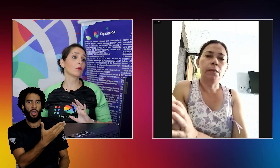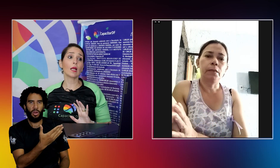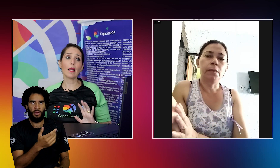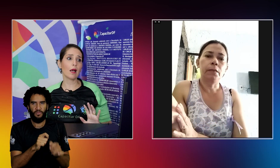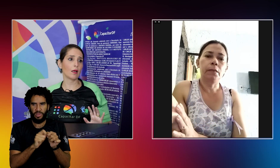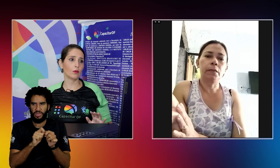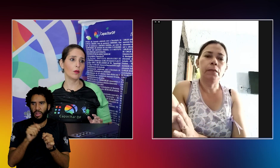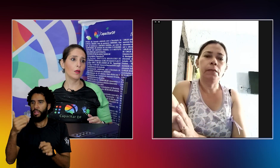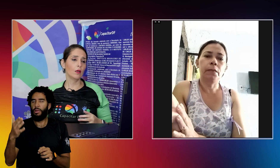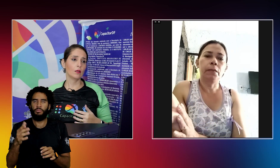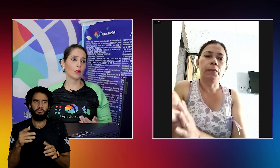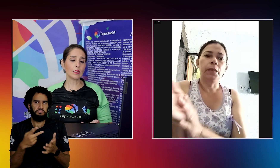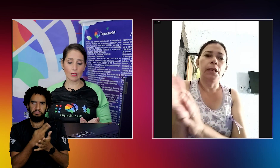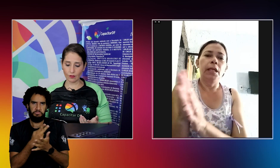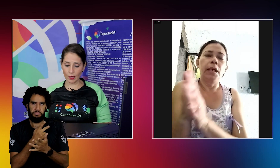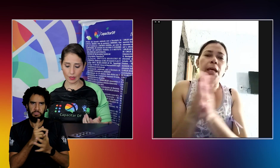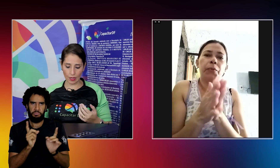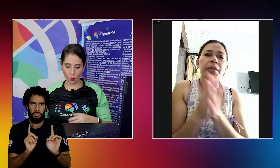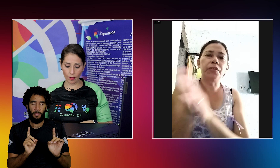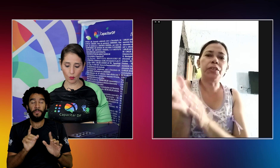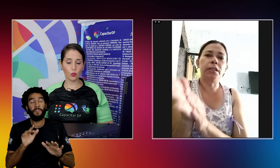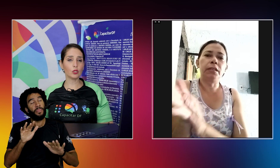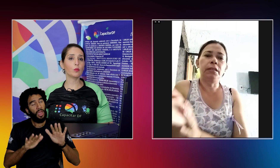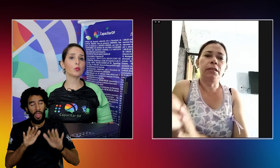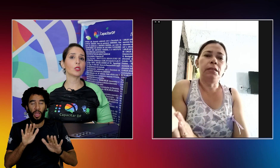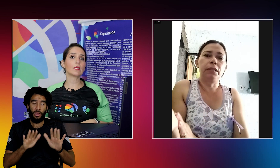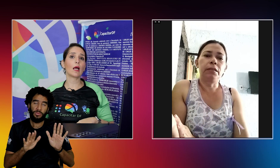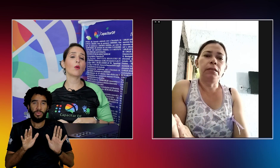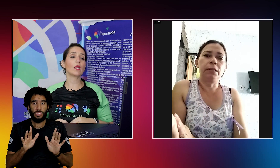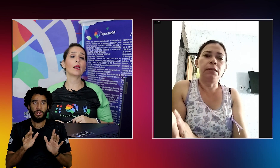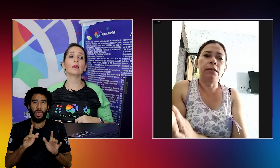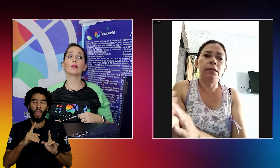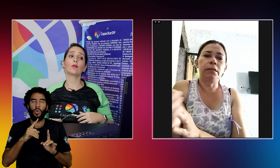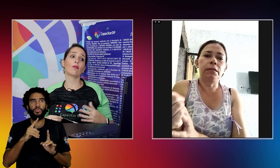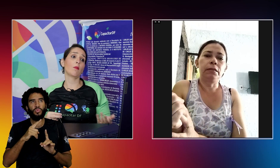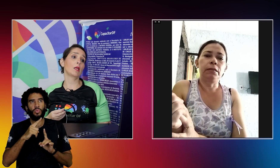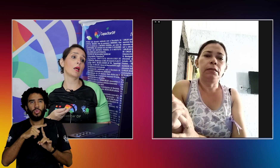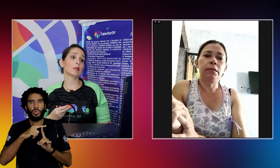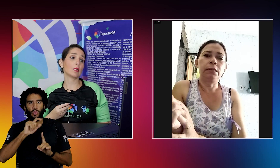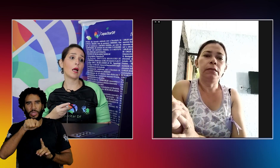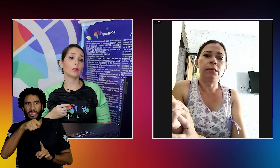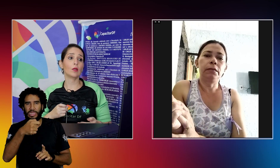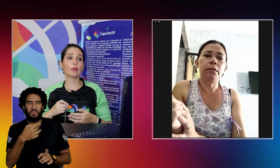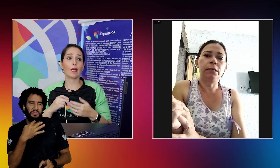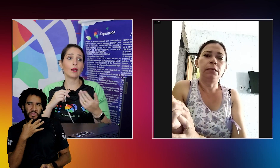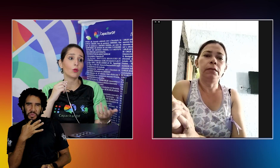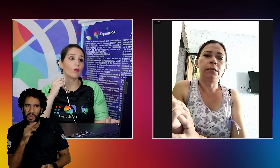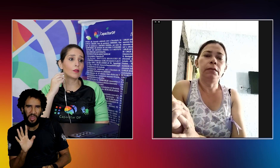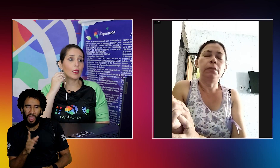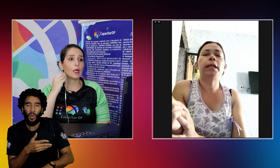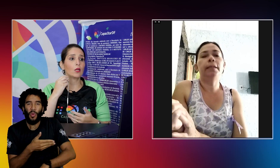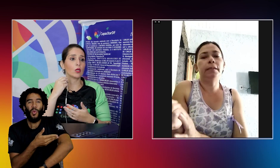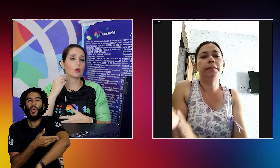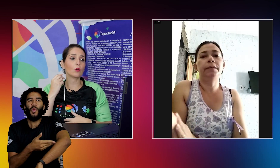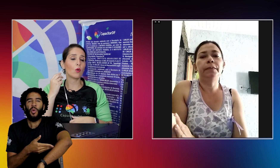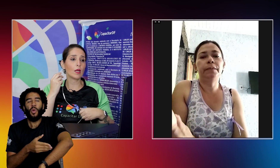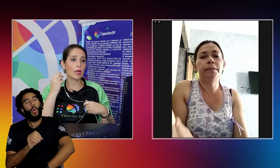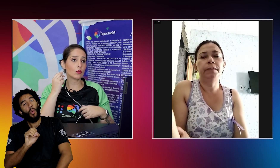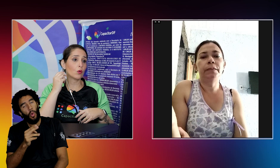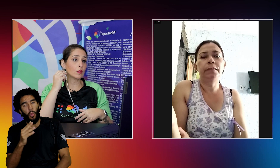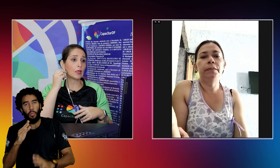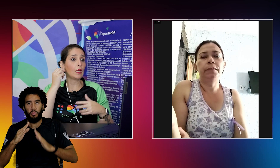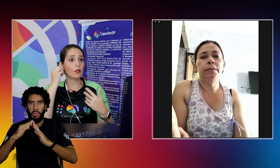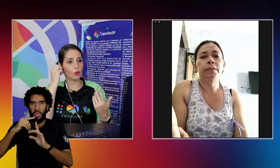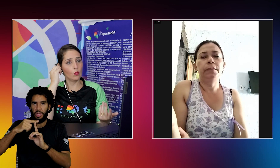espaço. Não está errado. Então, assim, às vezes é um tipo de sinal que ele ainda não está familiarizado, ele é novo na igreja, ainda não